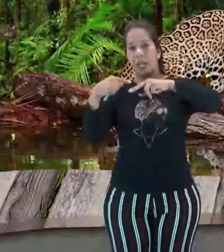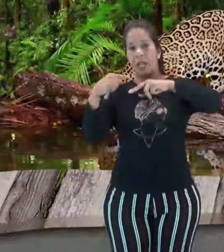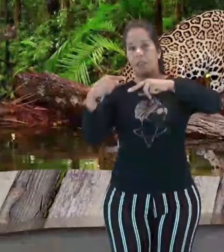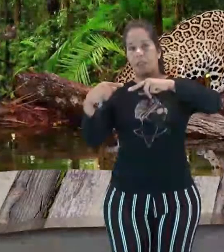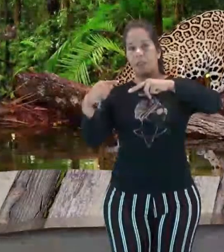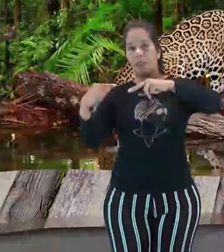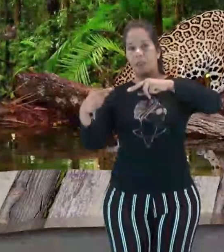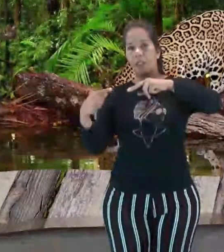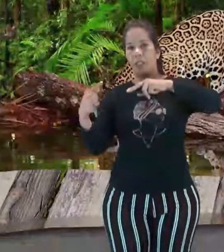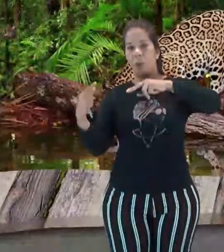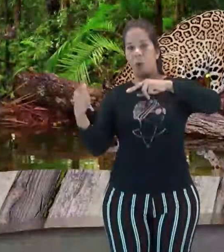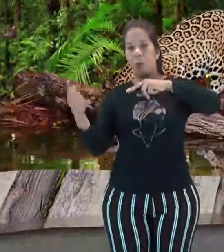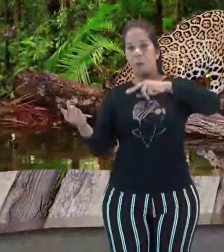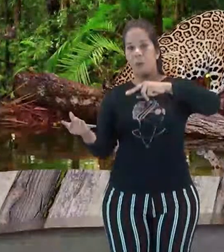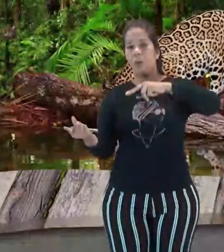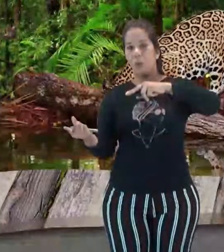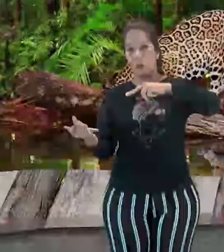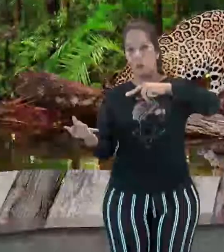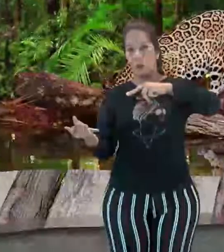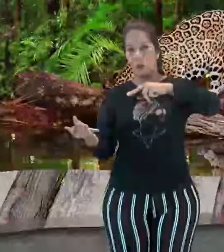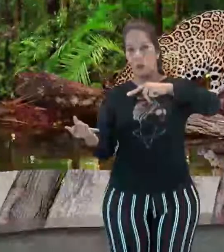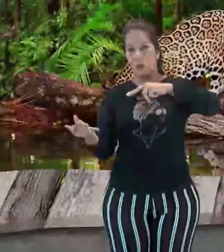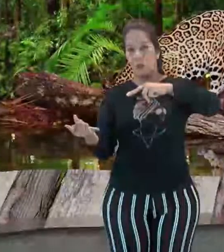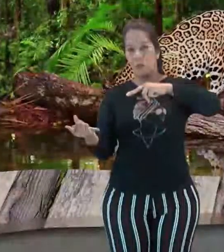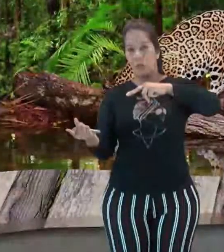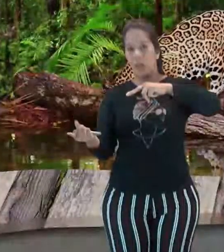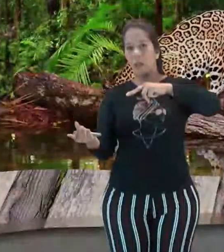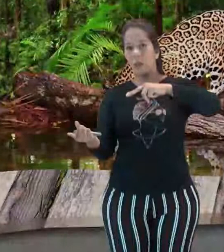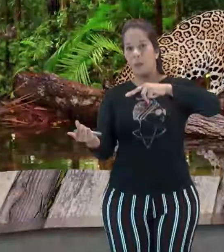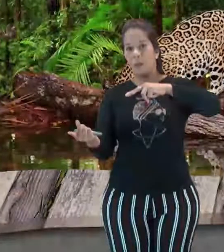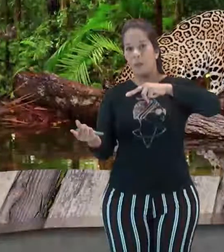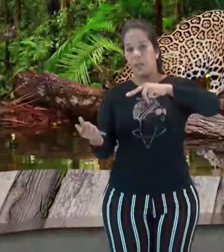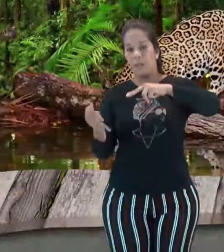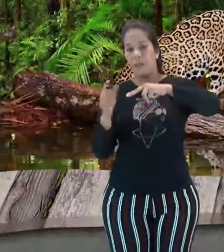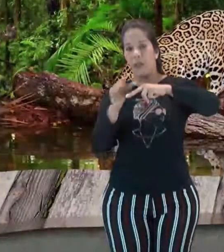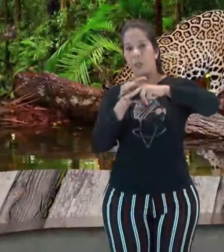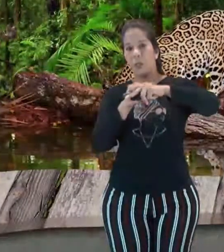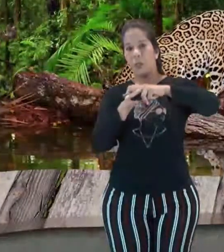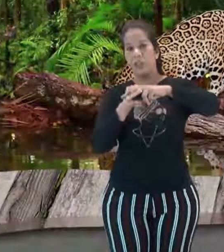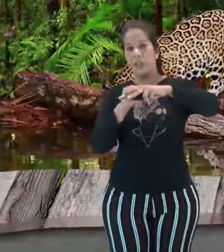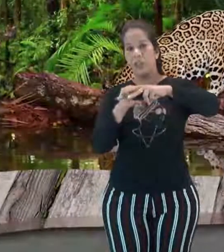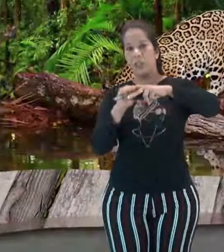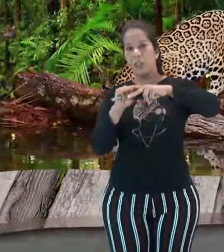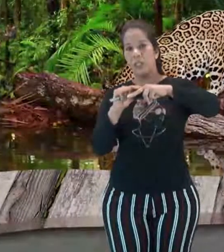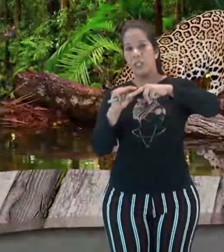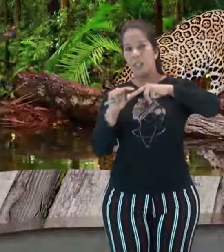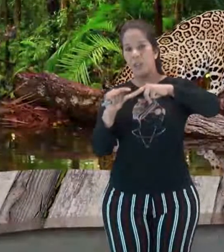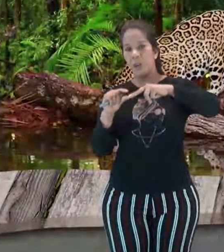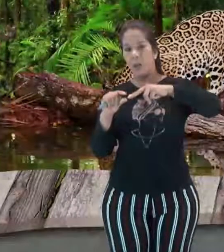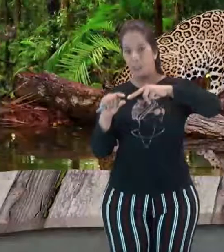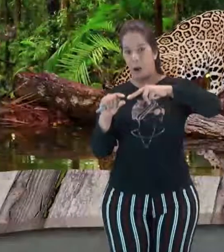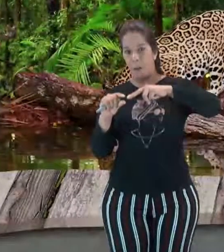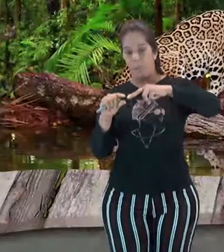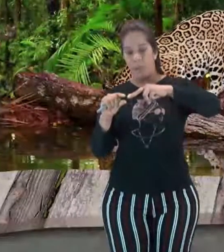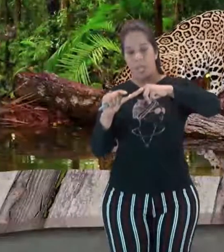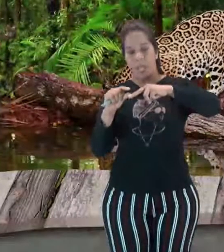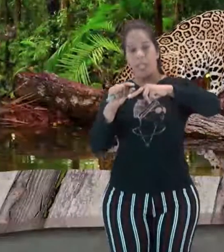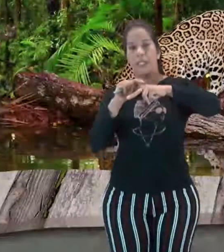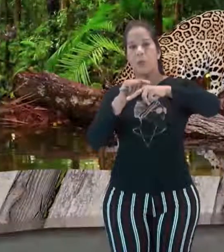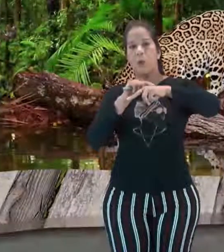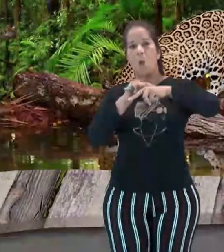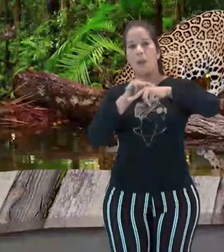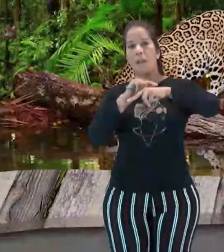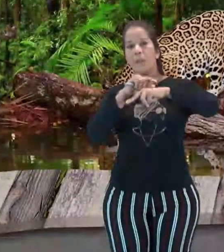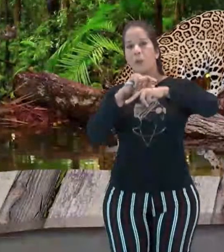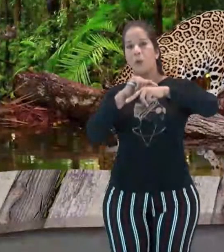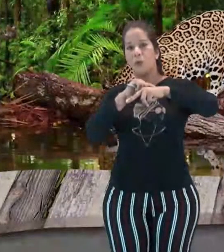da uretra, você tem o corpo esponjoso, certo? Ele vai realmente proteger todo esse canal uretral. E aí tem